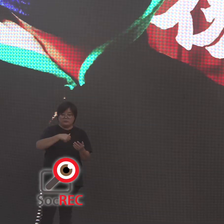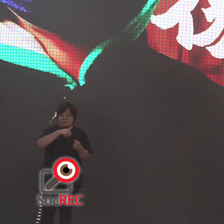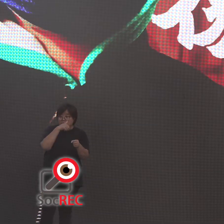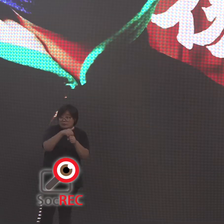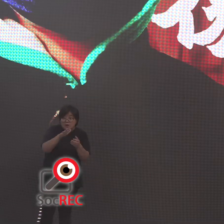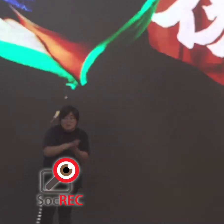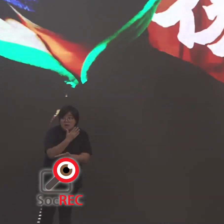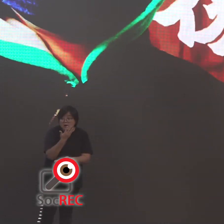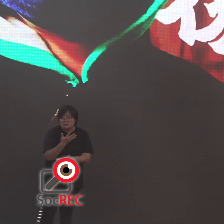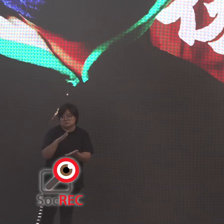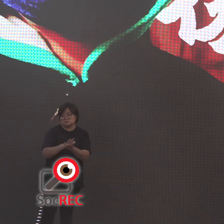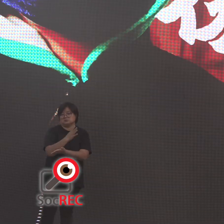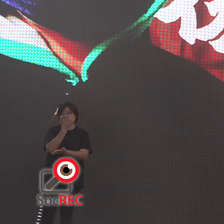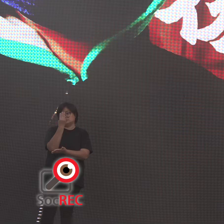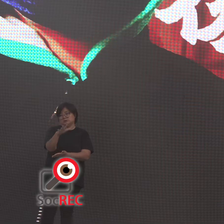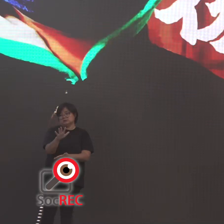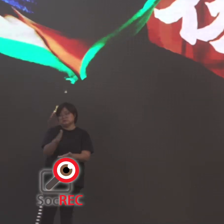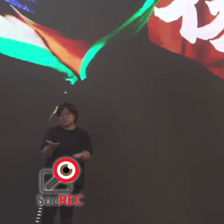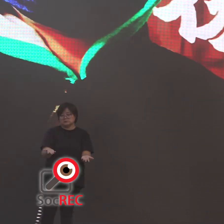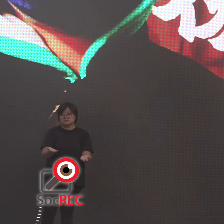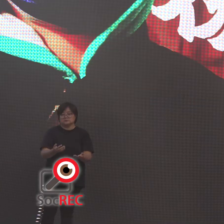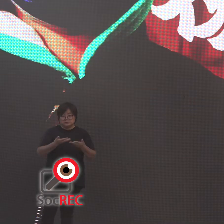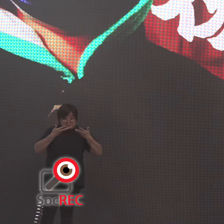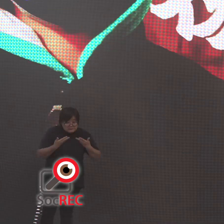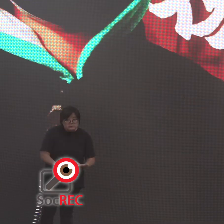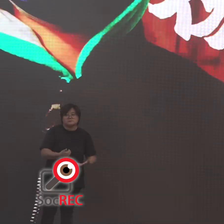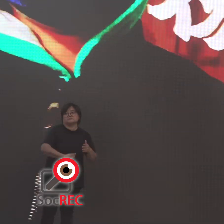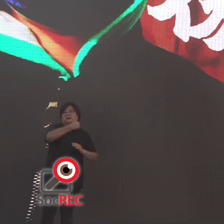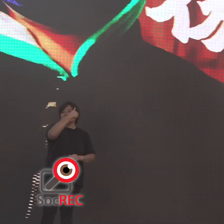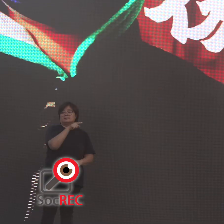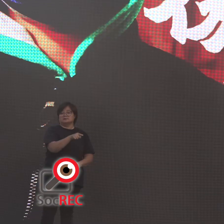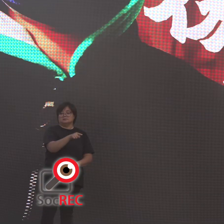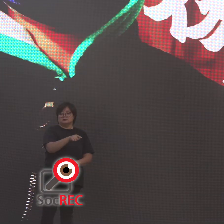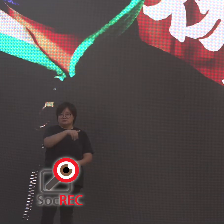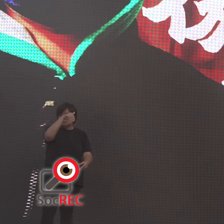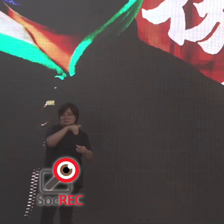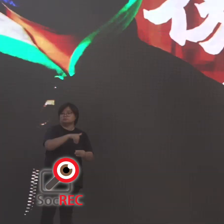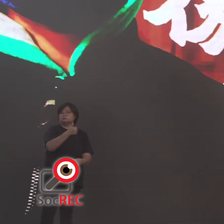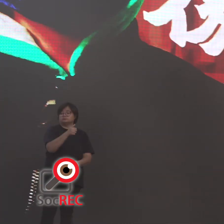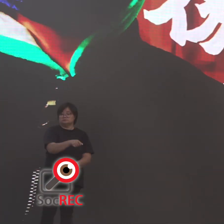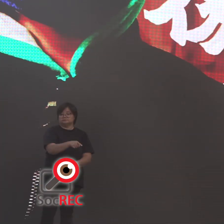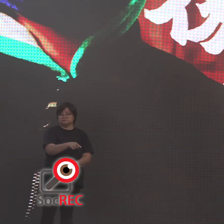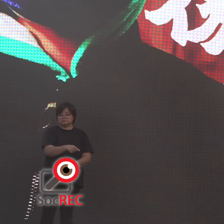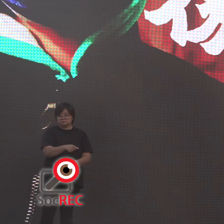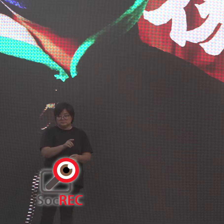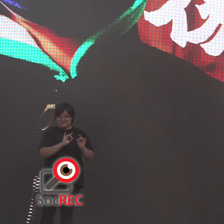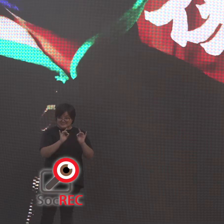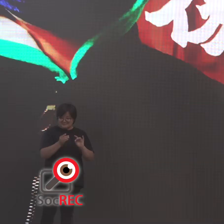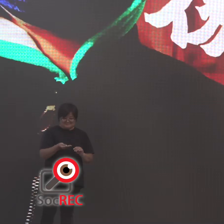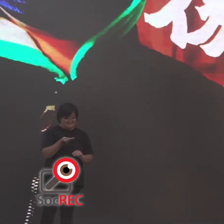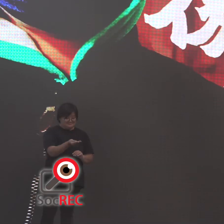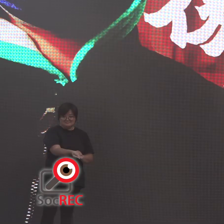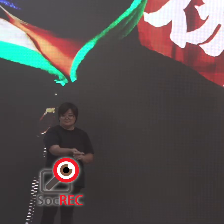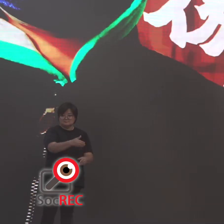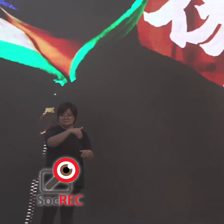他們才可以用了無數的血汗去換取一張張的選票。我知